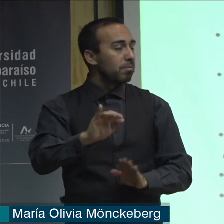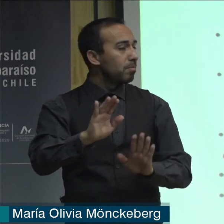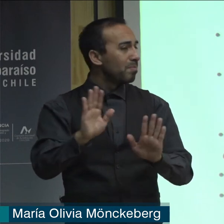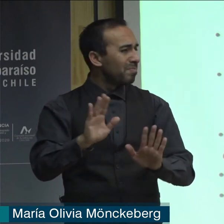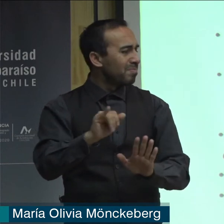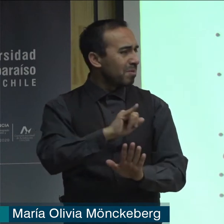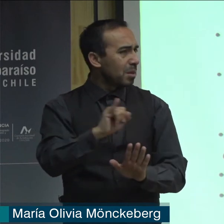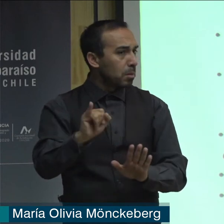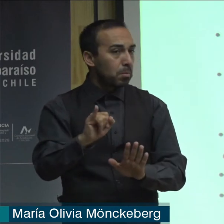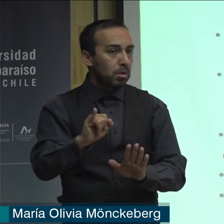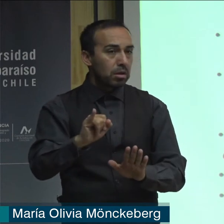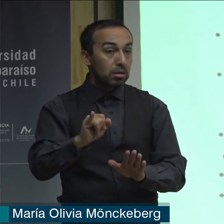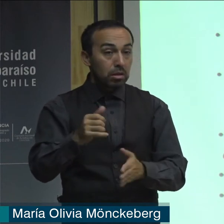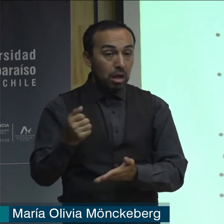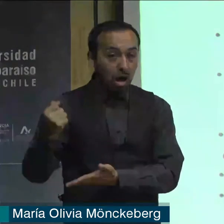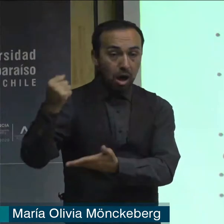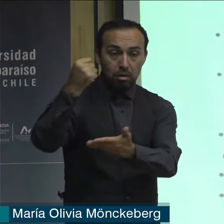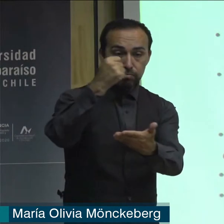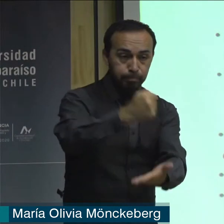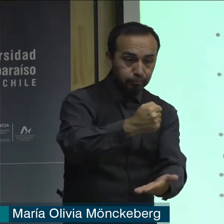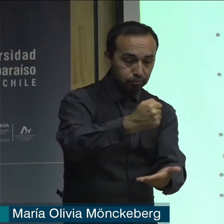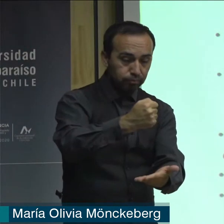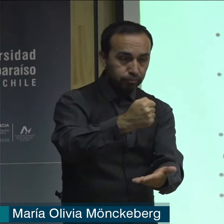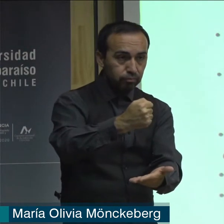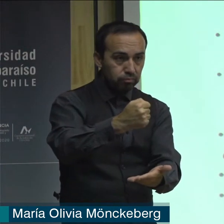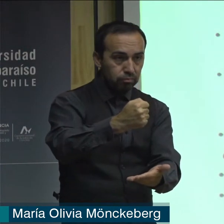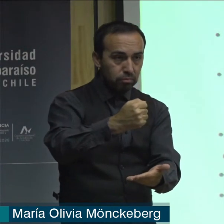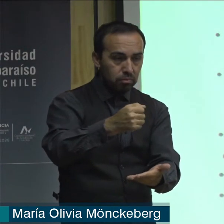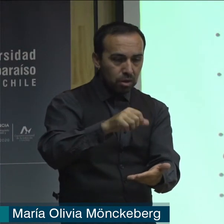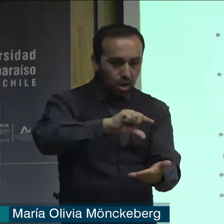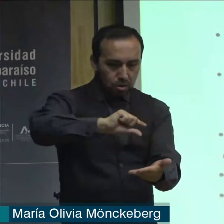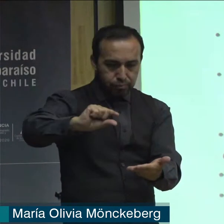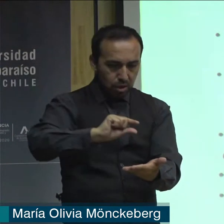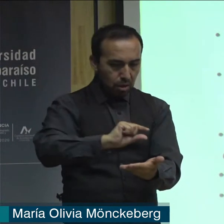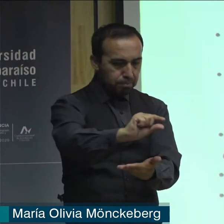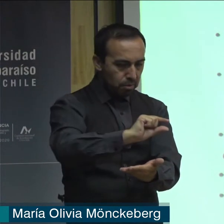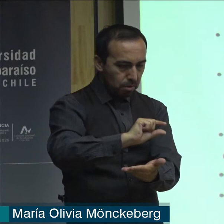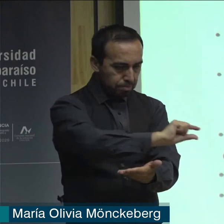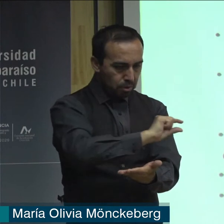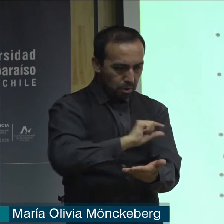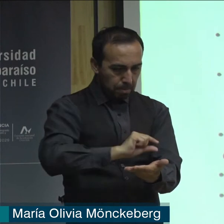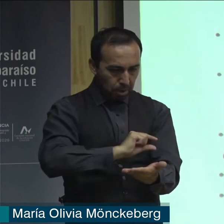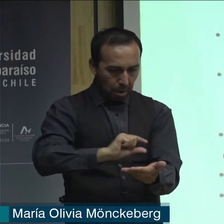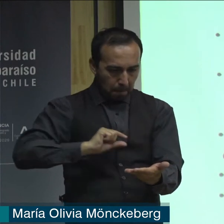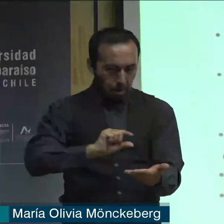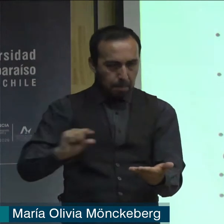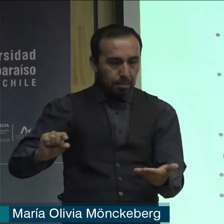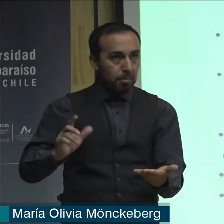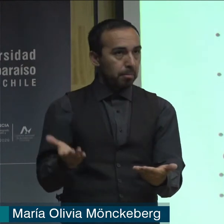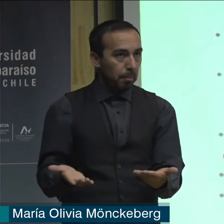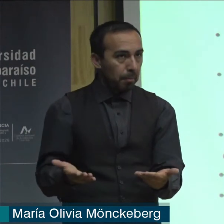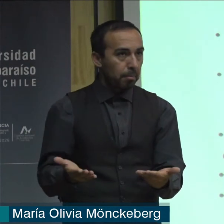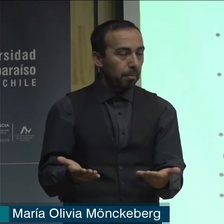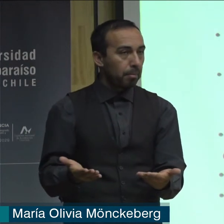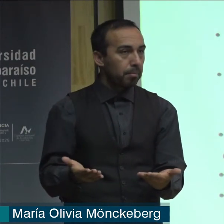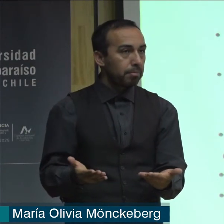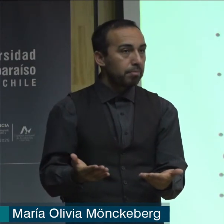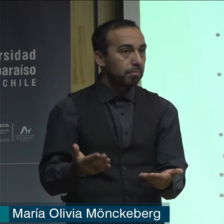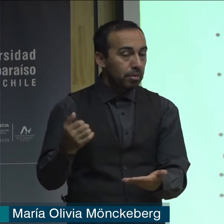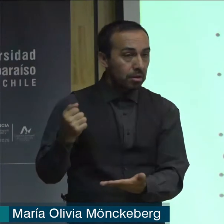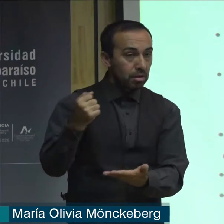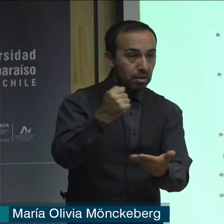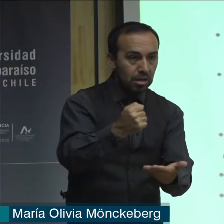el aporte fiscal que no lo pontifical que se daba parte fiscal directo crearon ese aporte fiscal